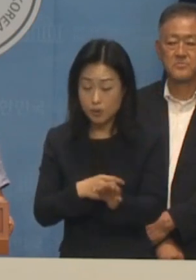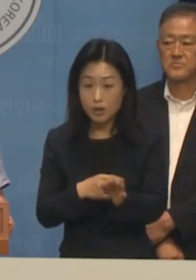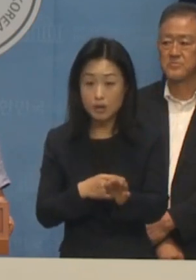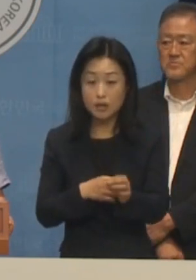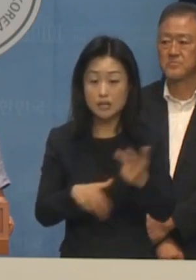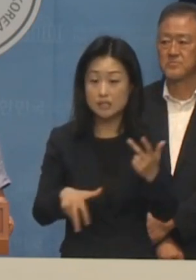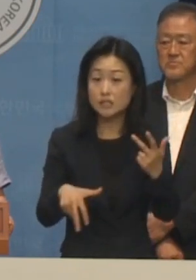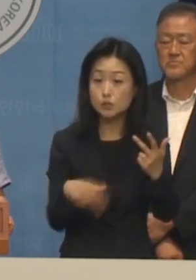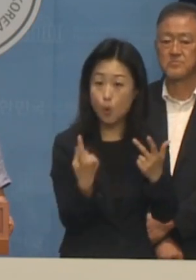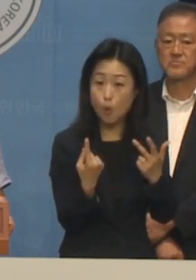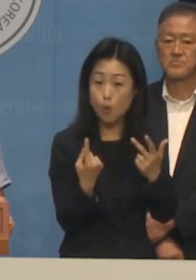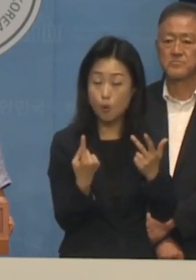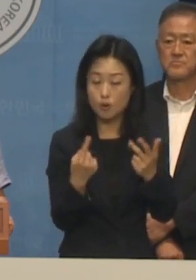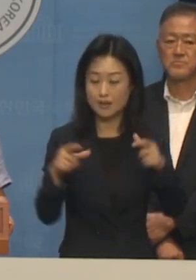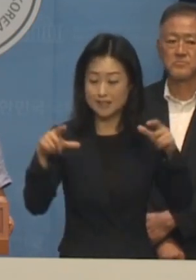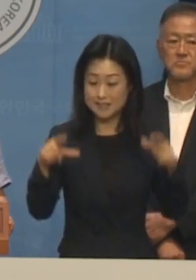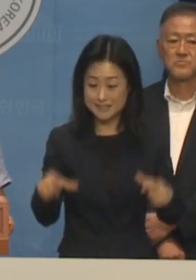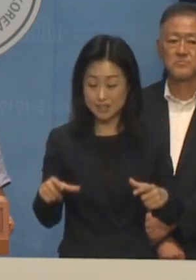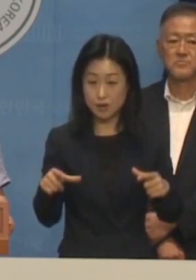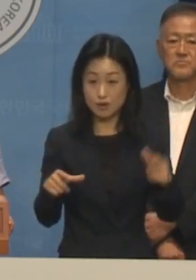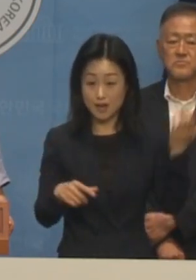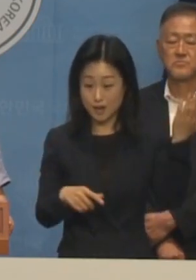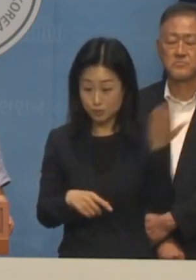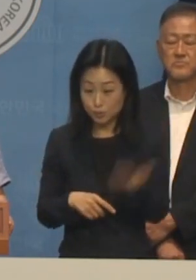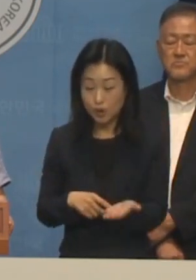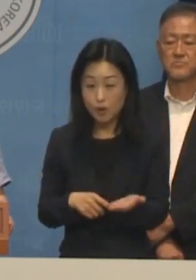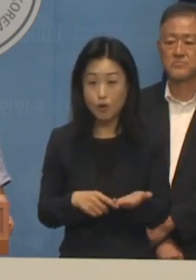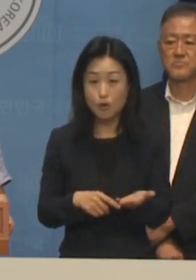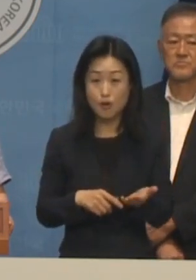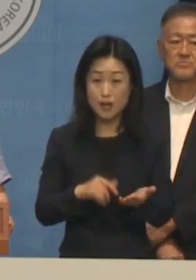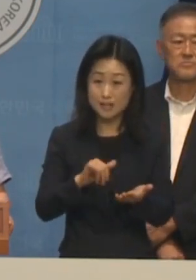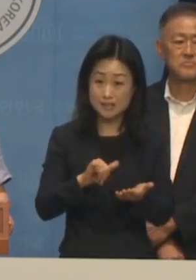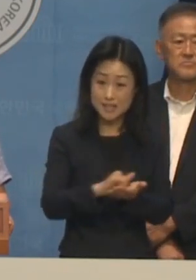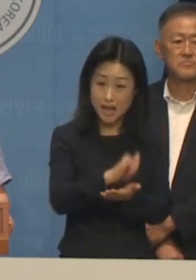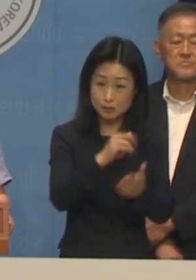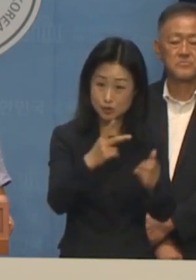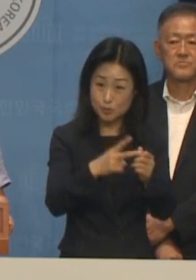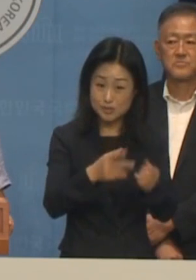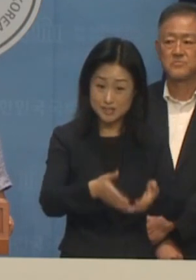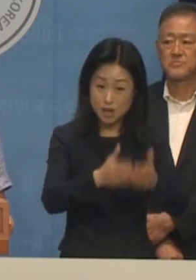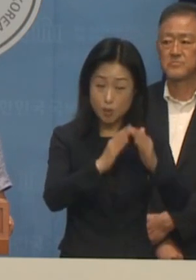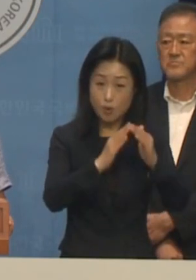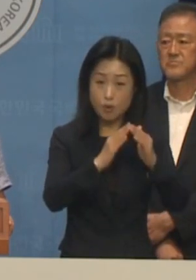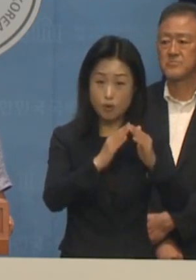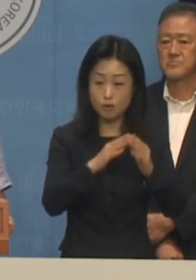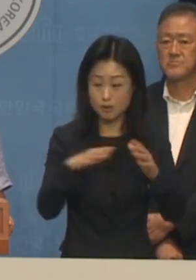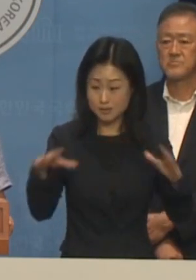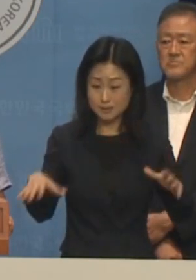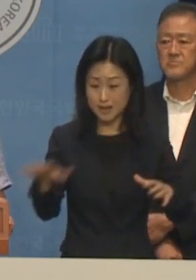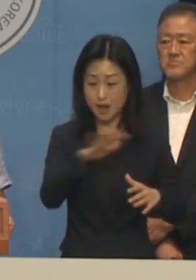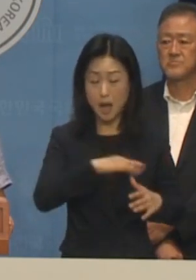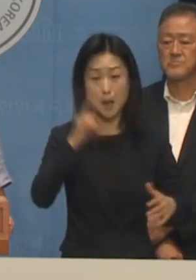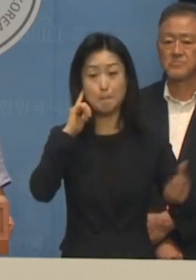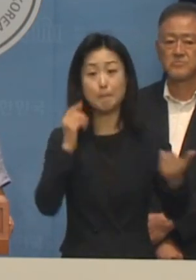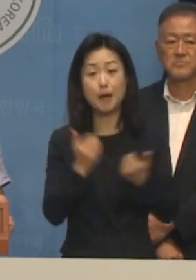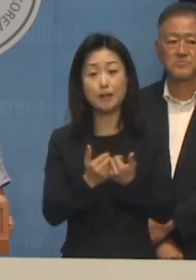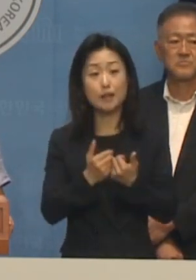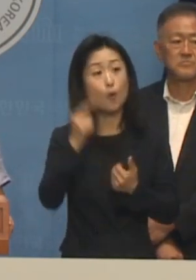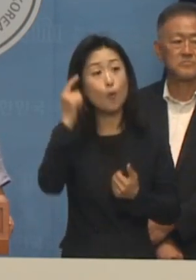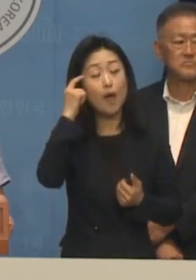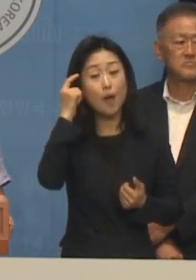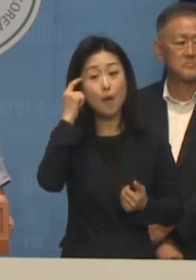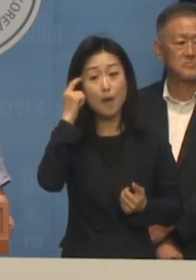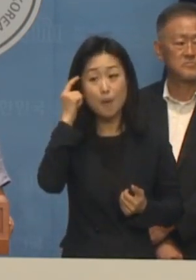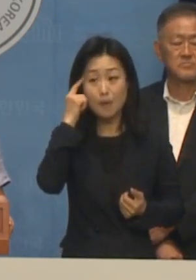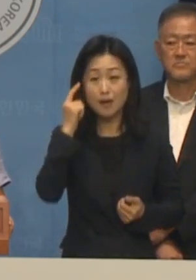7조 원을 지역에 갖다 줘서 건설을 하겠다고 하는데 왜 제주도민들이 반대하냐 이런 생각을 하실